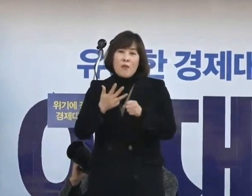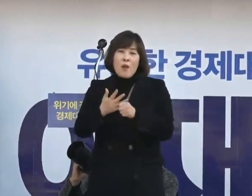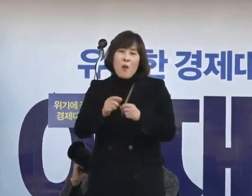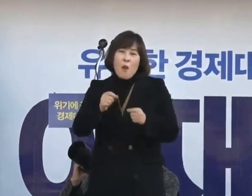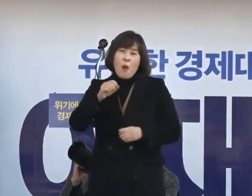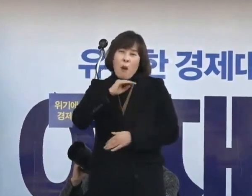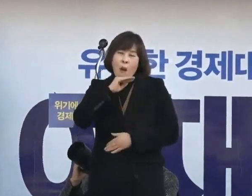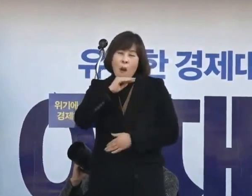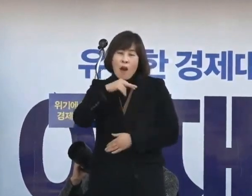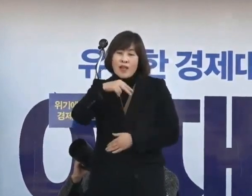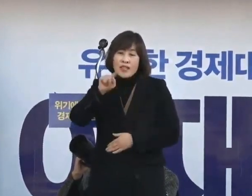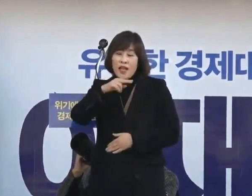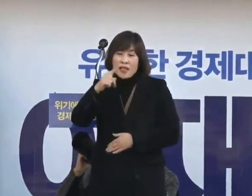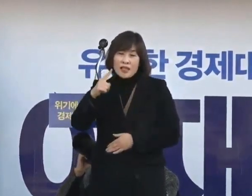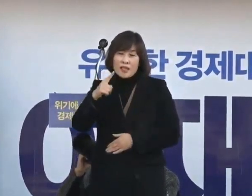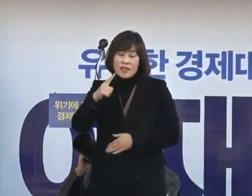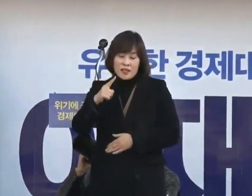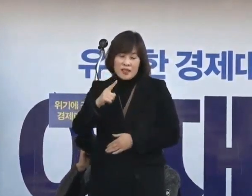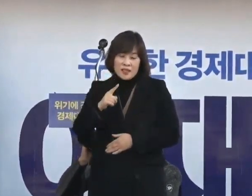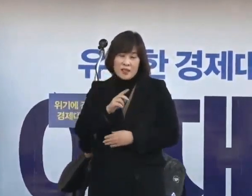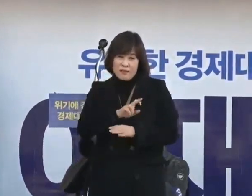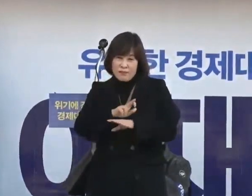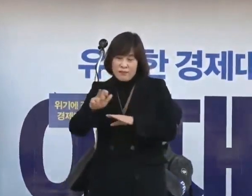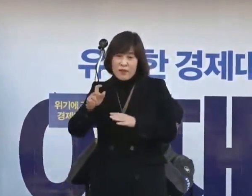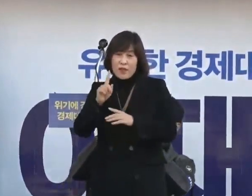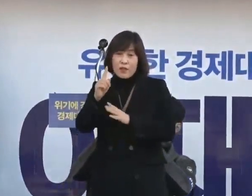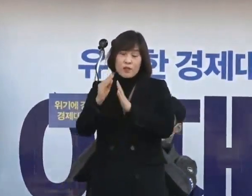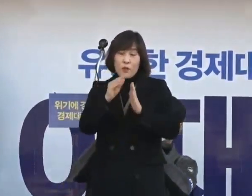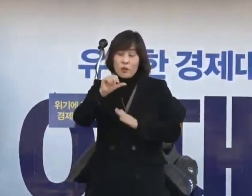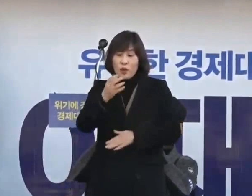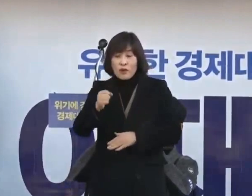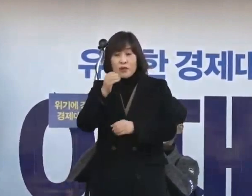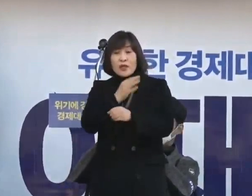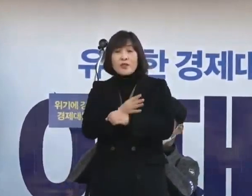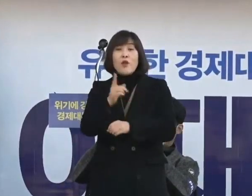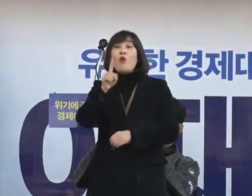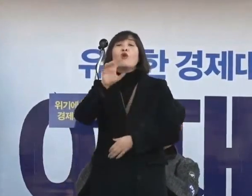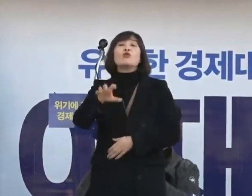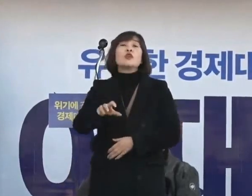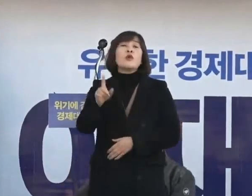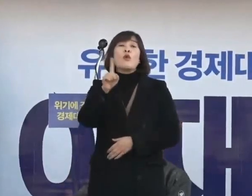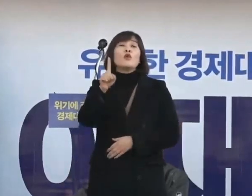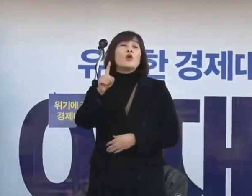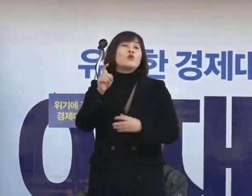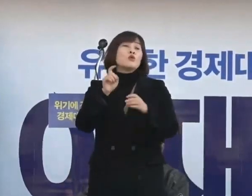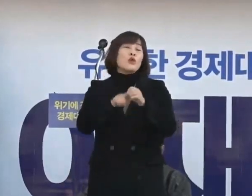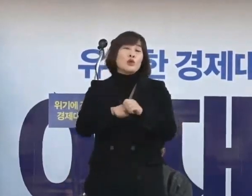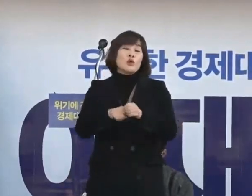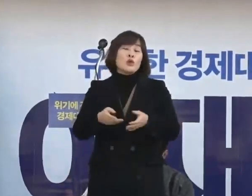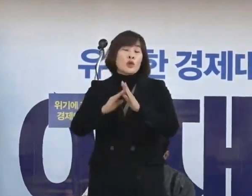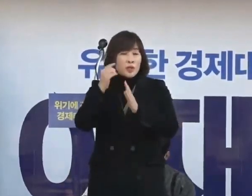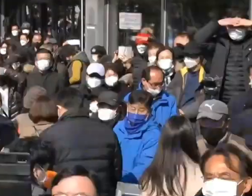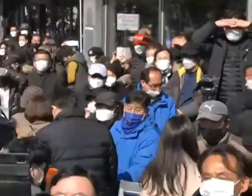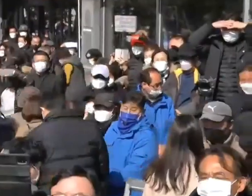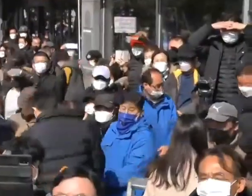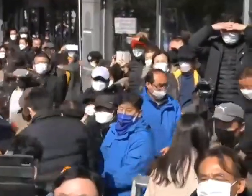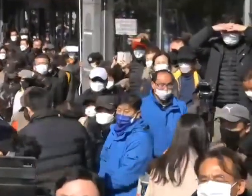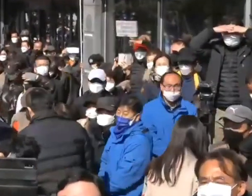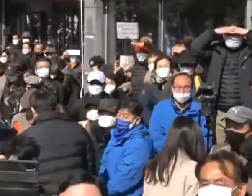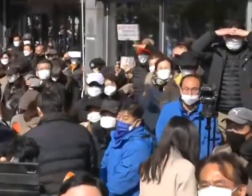걸리는 사드를 1조 5천억씩이나 들여 사가지고 대체 어디에다가 설치하겠다는 것입니까?